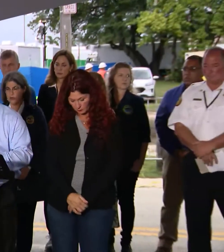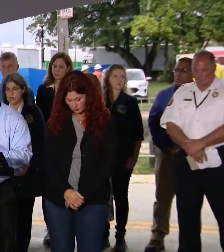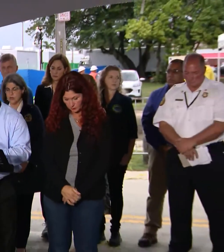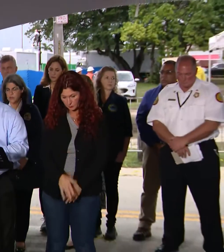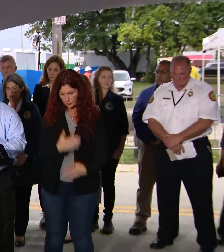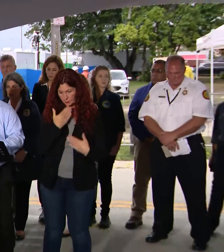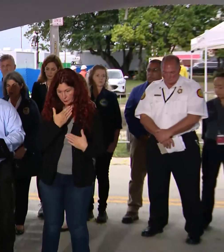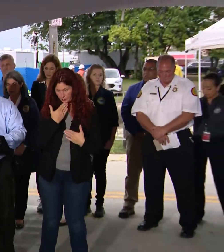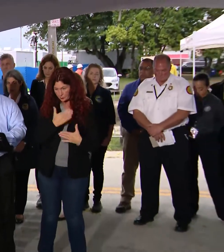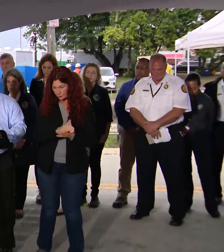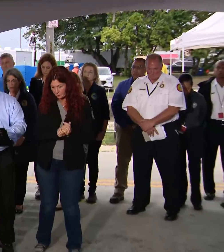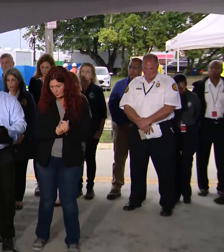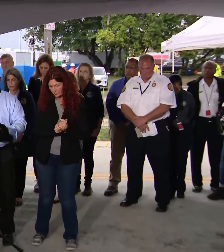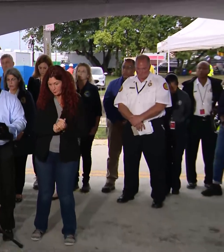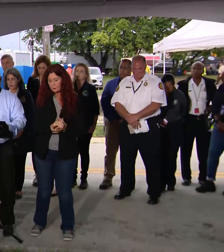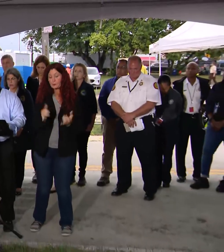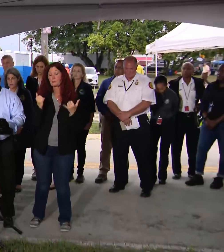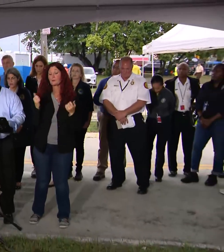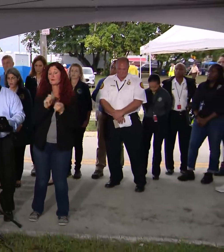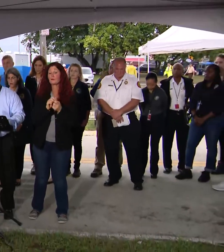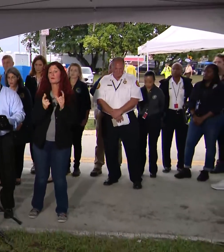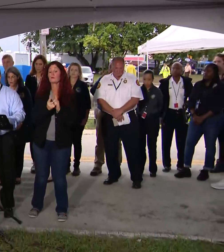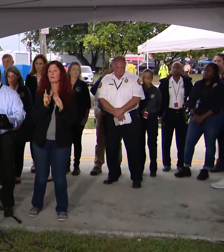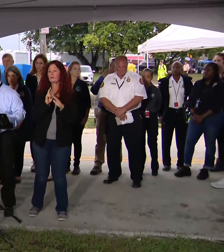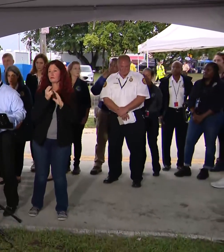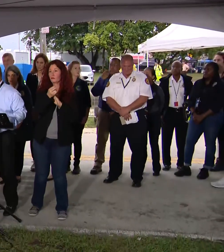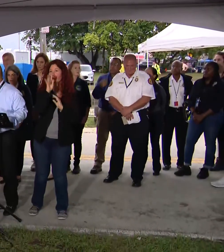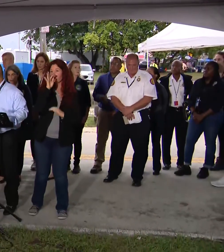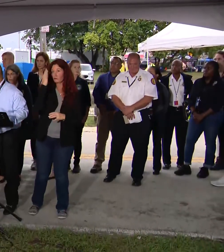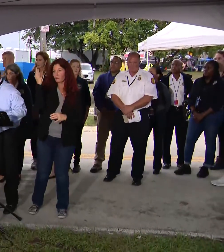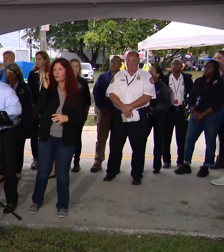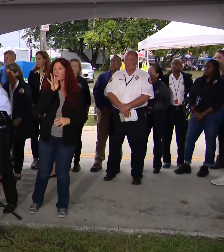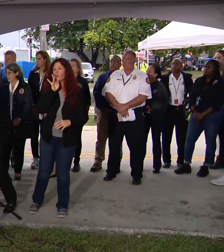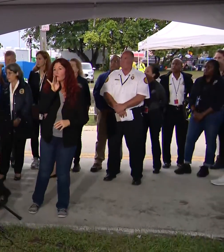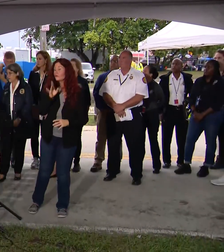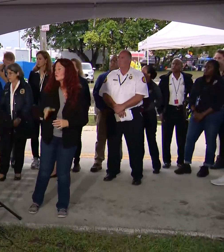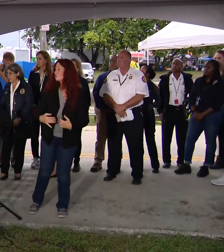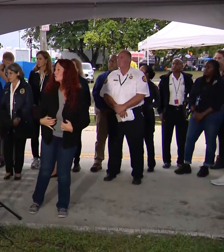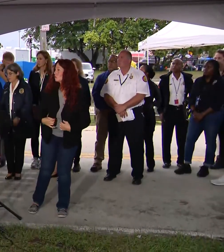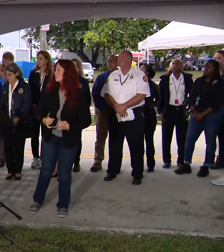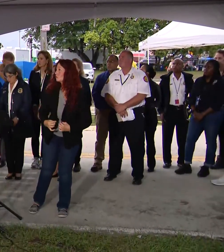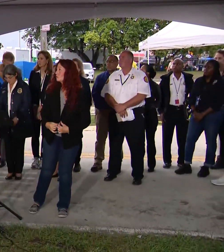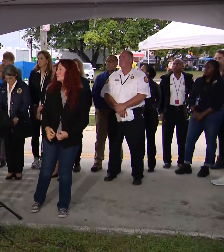Thank you, Erica. And for our Creole translator, Leonel Lerabo.